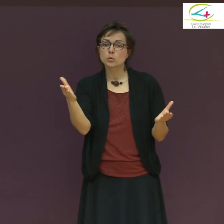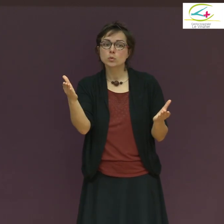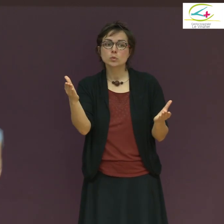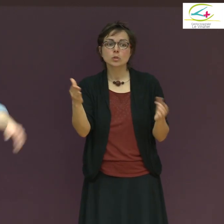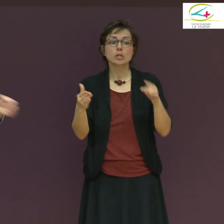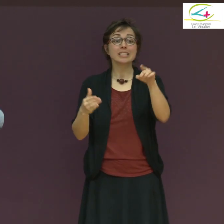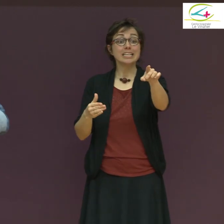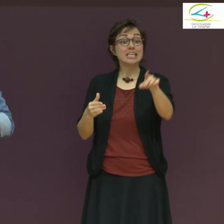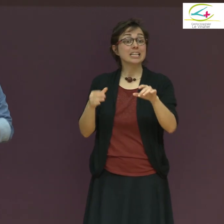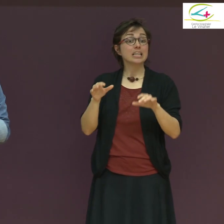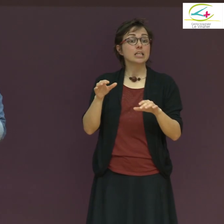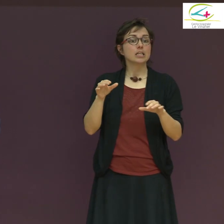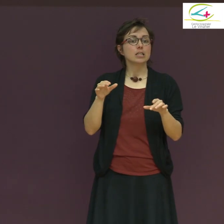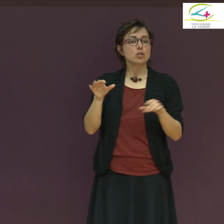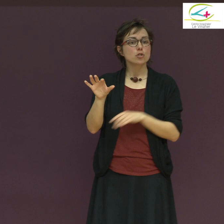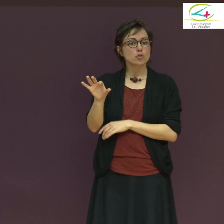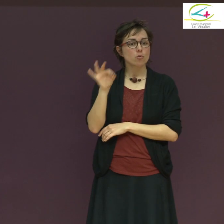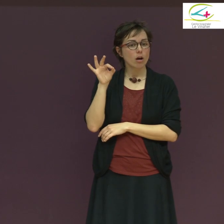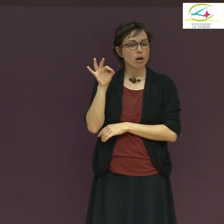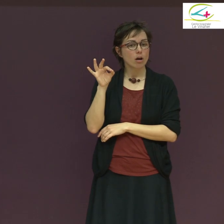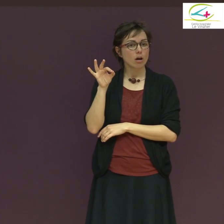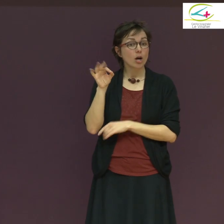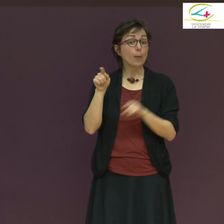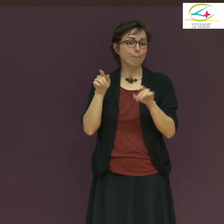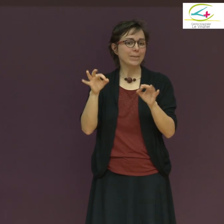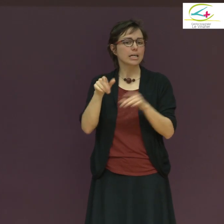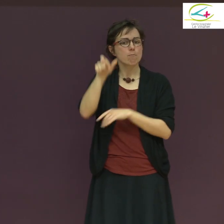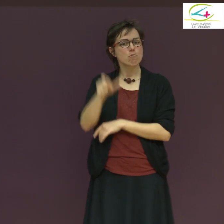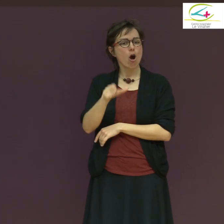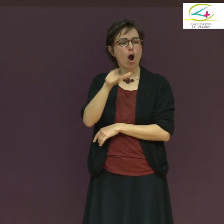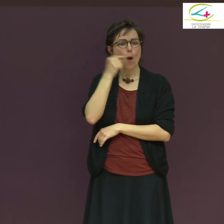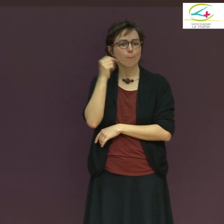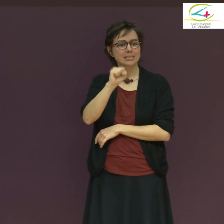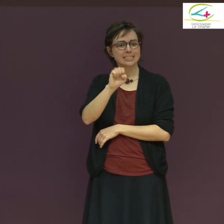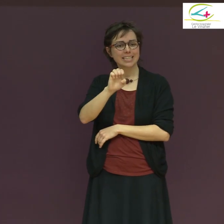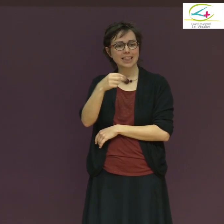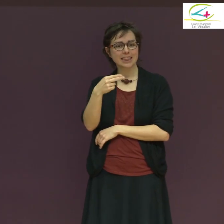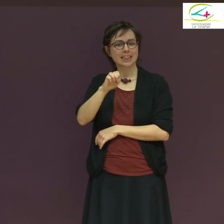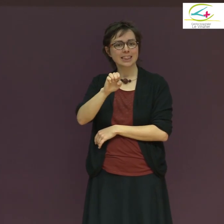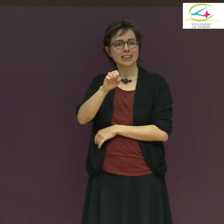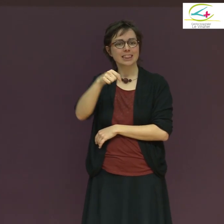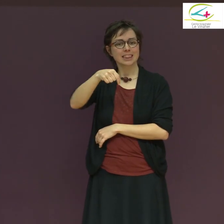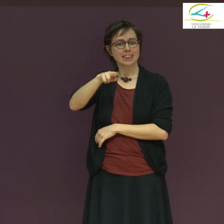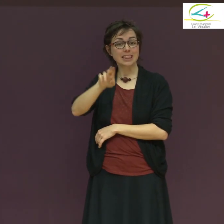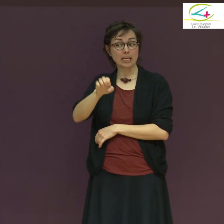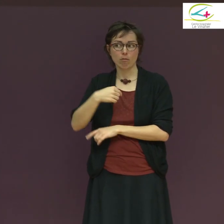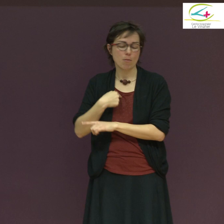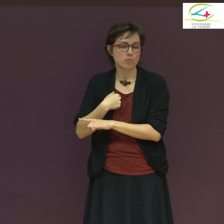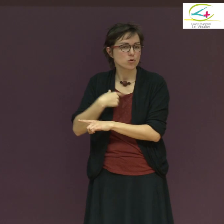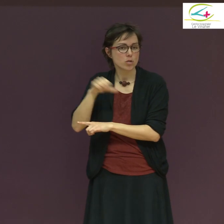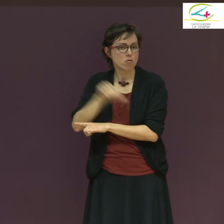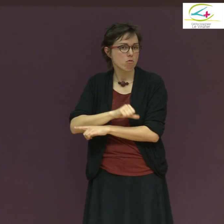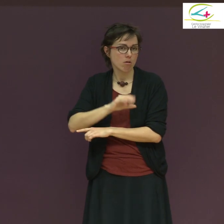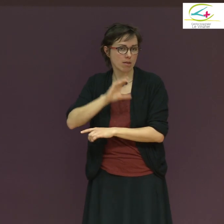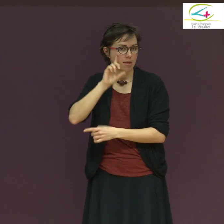seule issue. C'est un choix comme Sénèque. Voilà, ça fait autre chose. Ah, si on est philosophe. Ah, on est philosophe. Enfin, moi, je suis nul en philo. Je suis une bille